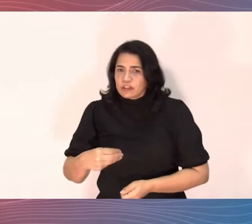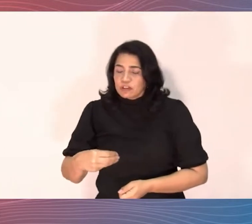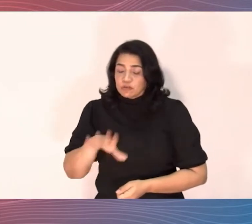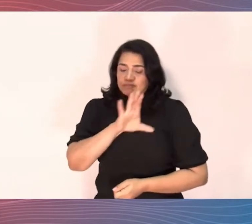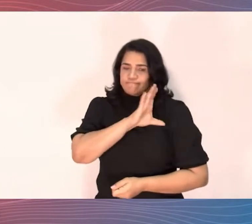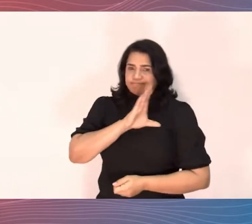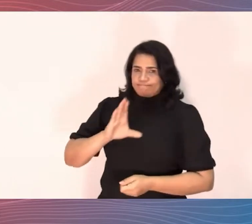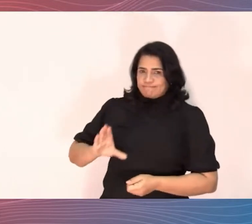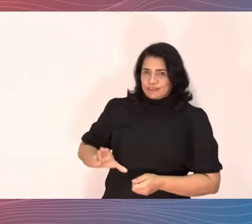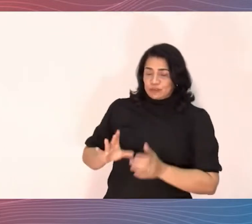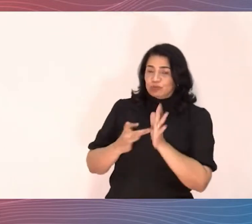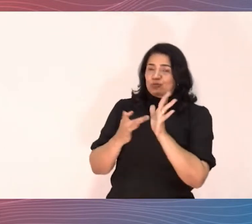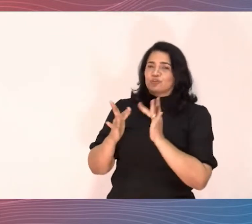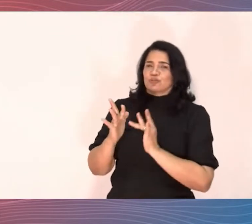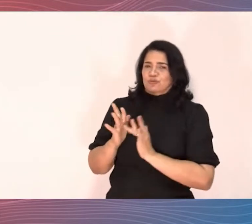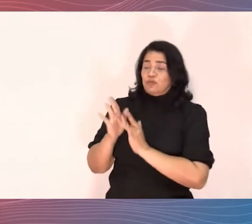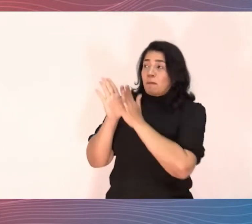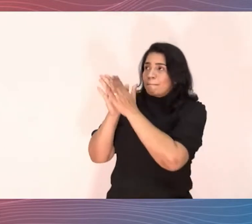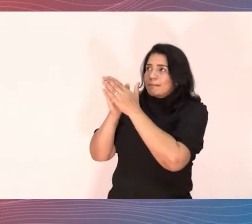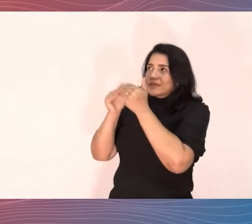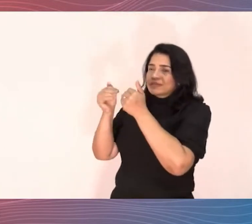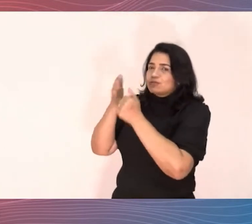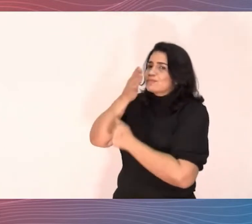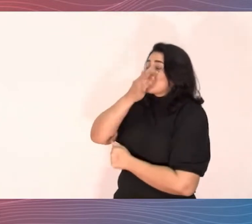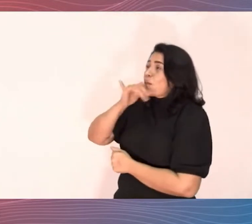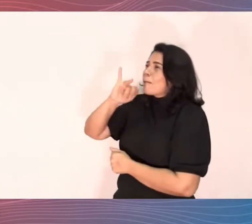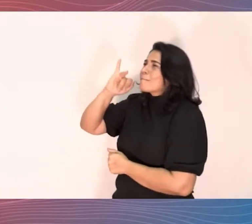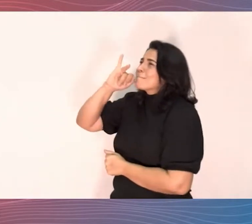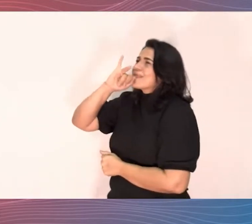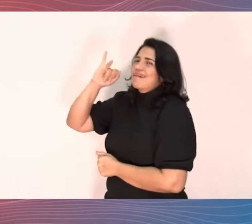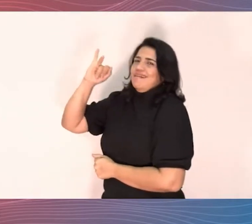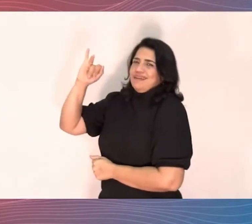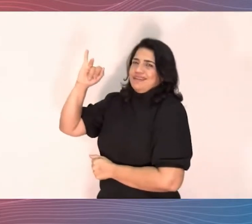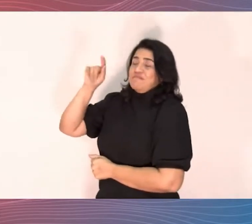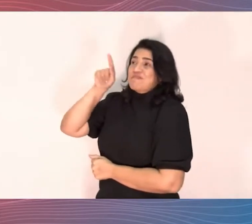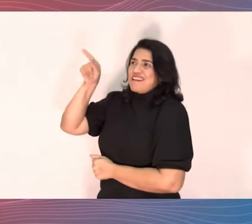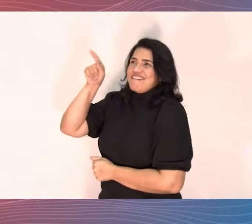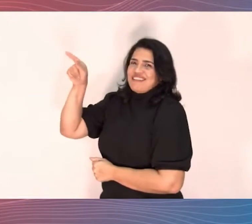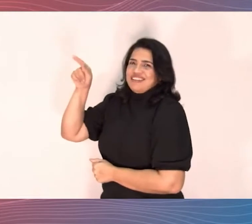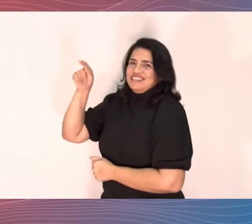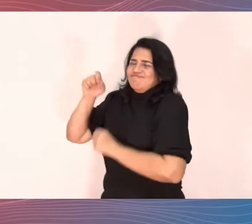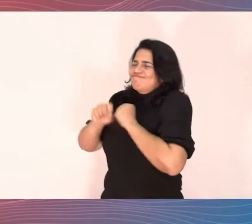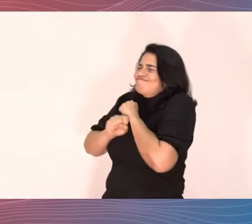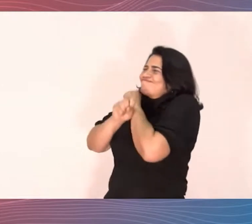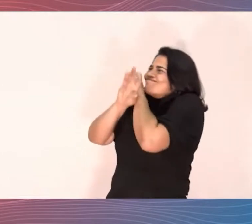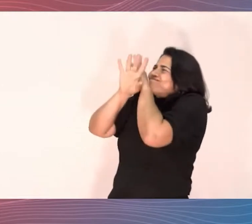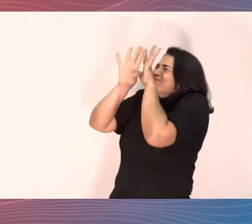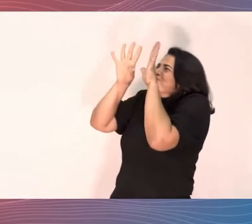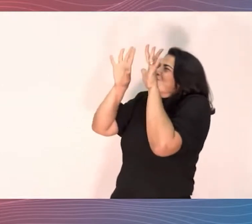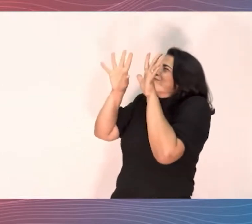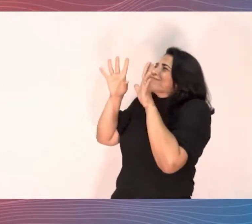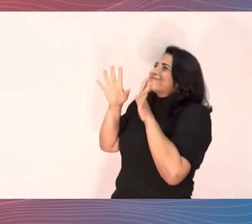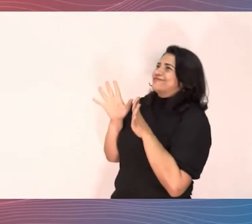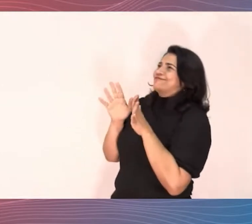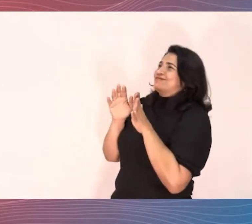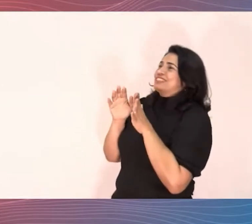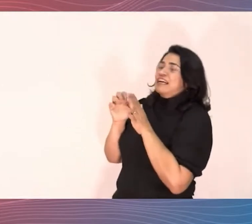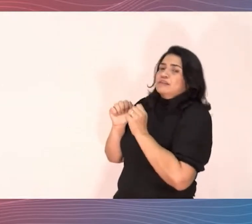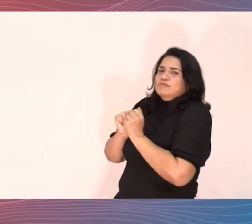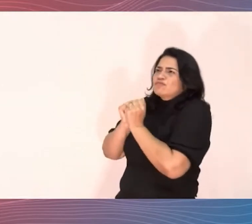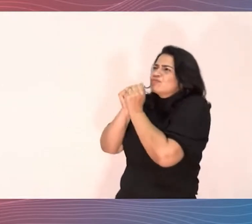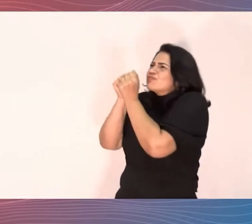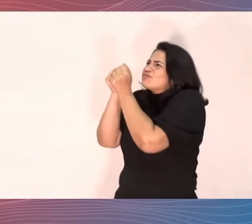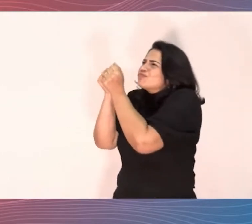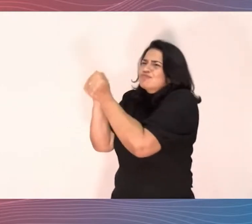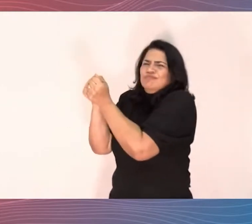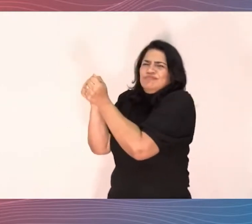fosse, como homem, fosse glorificado. Mas glorificado com o quê? Com a glória. Mas quem é essa